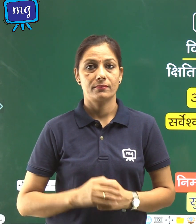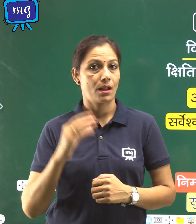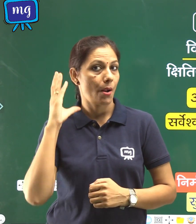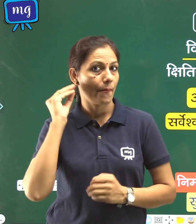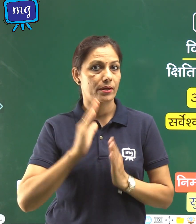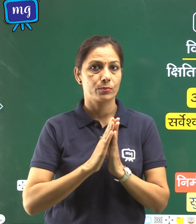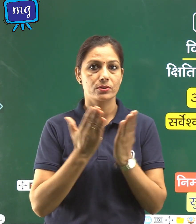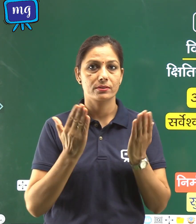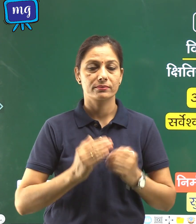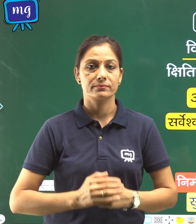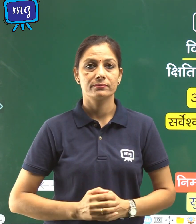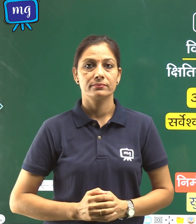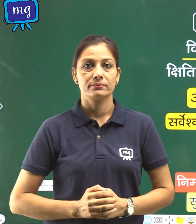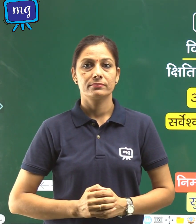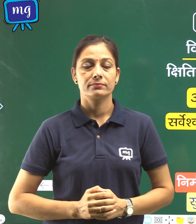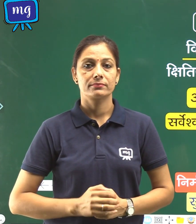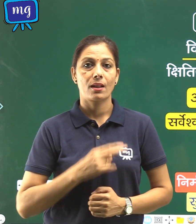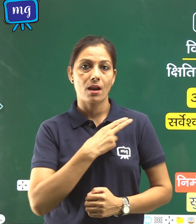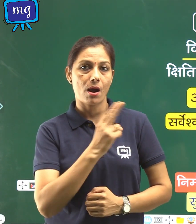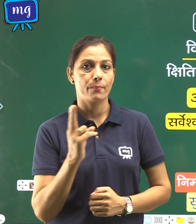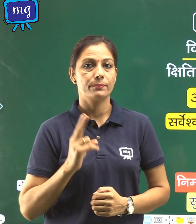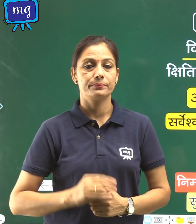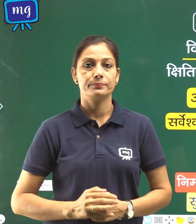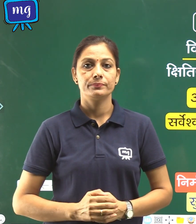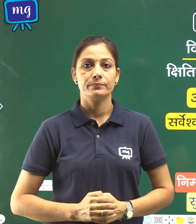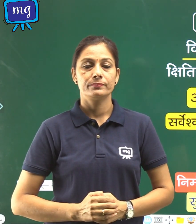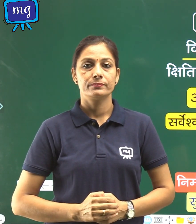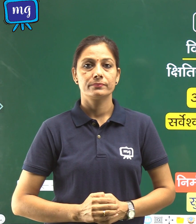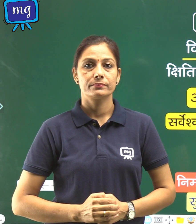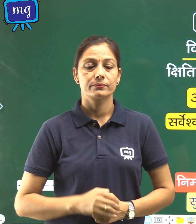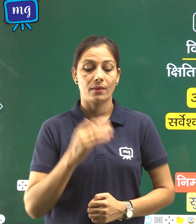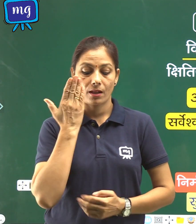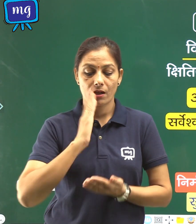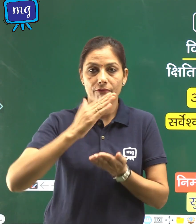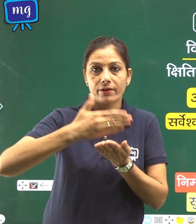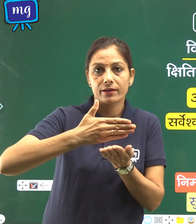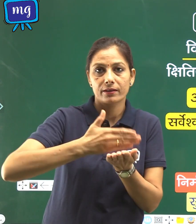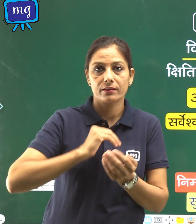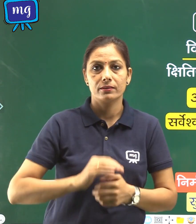पाठ्य पुस्तक क्षितिज के काव्य खंड का